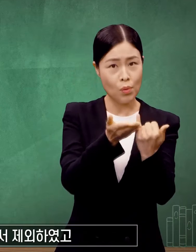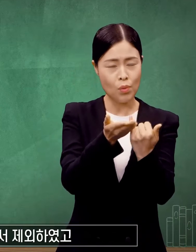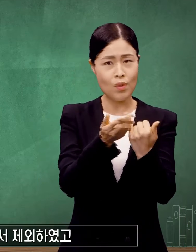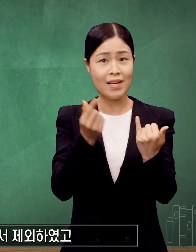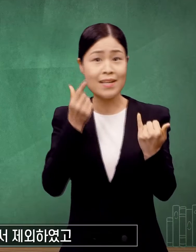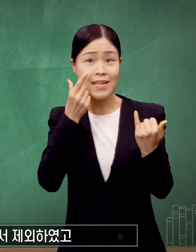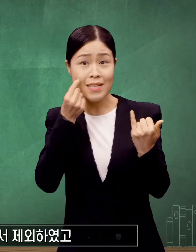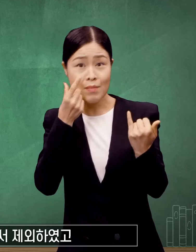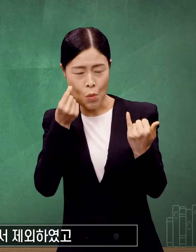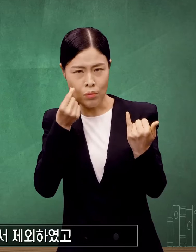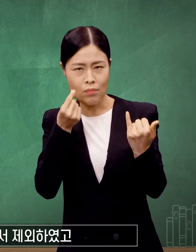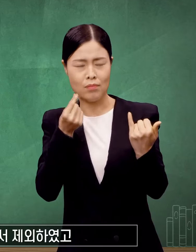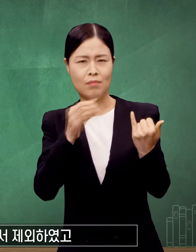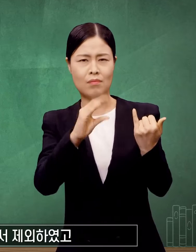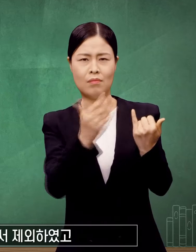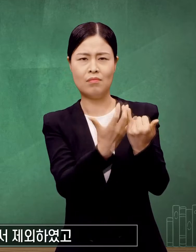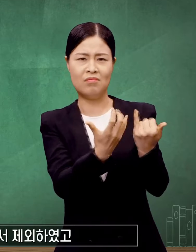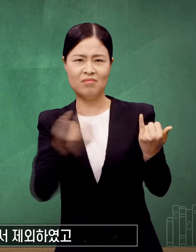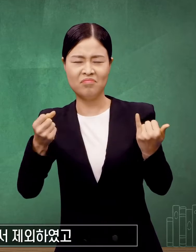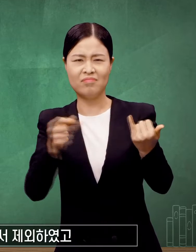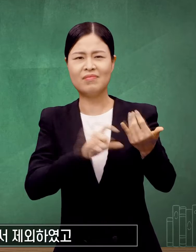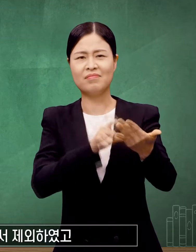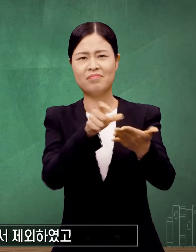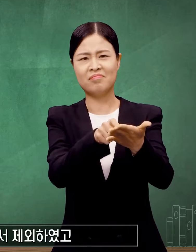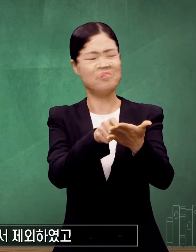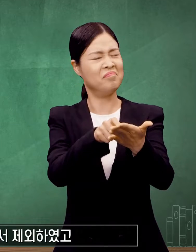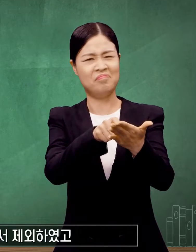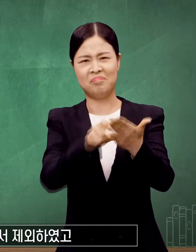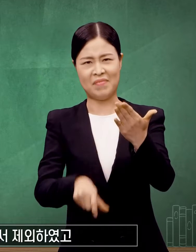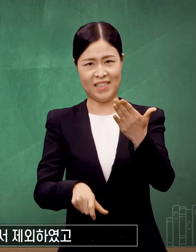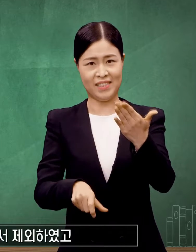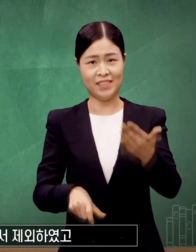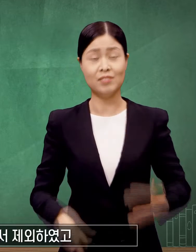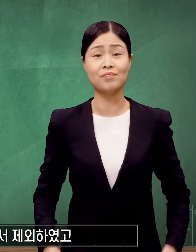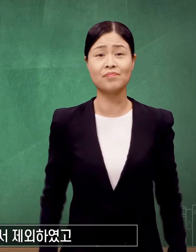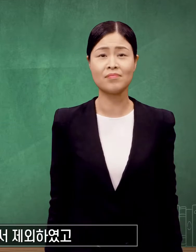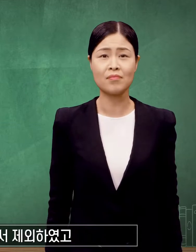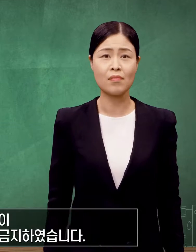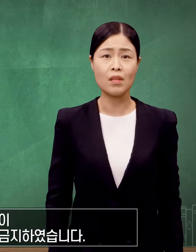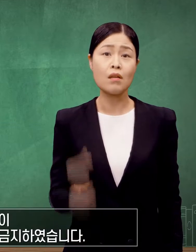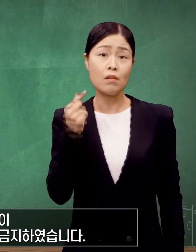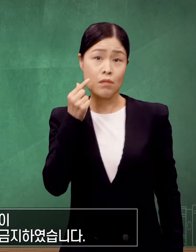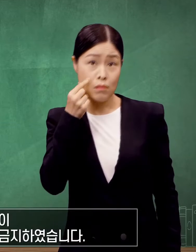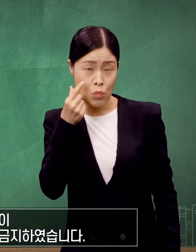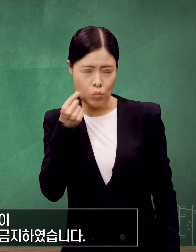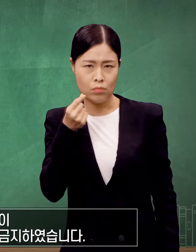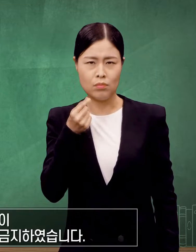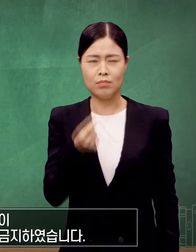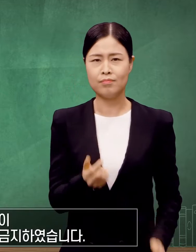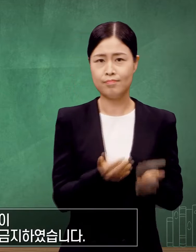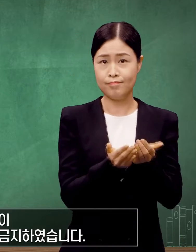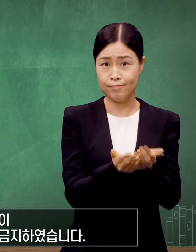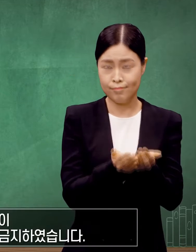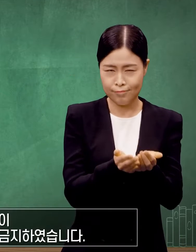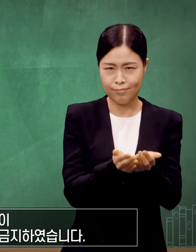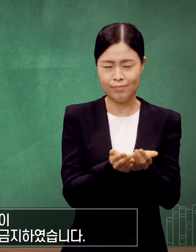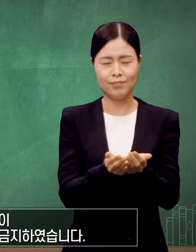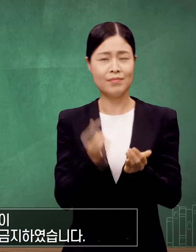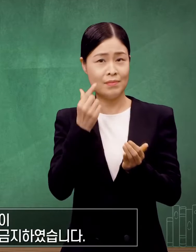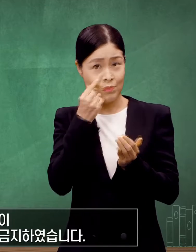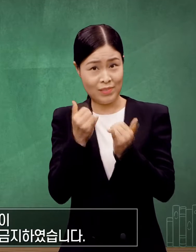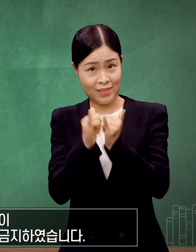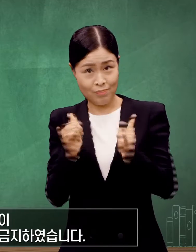독도를 일본 영토에서 제외하였고 일본 선박과 일본